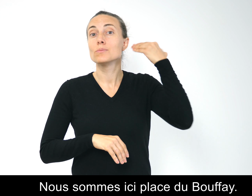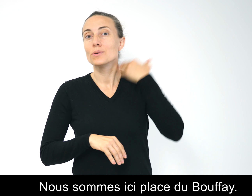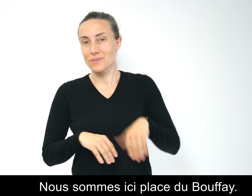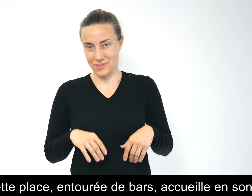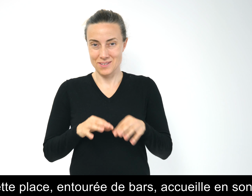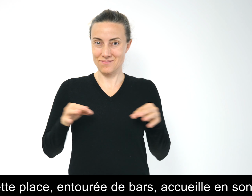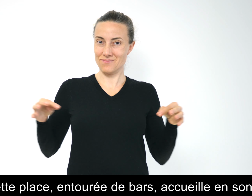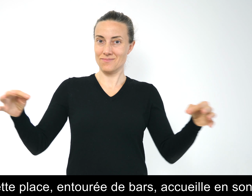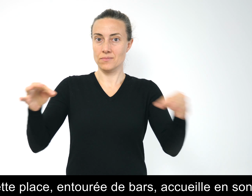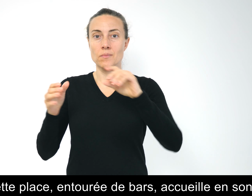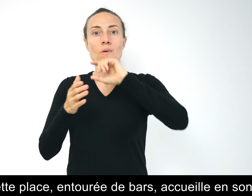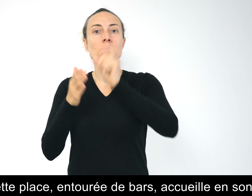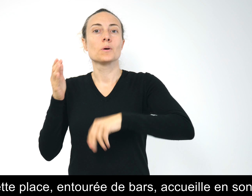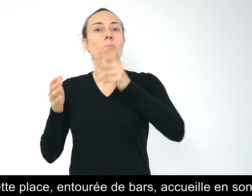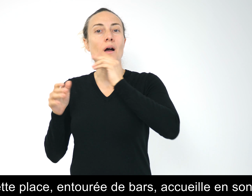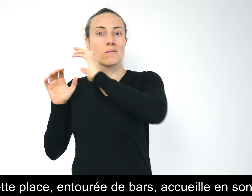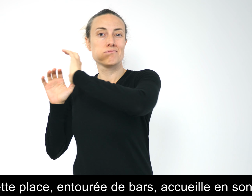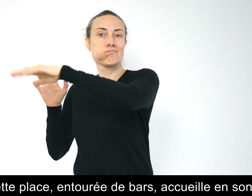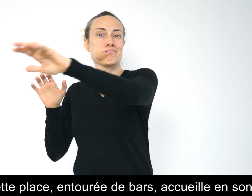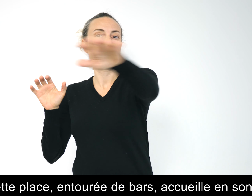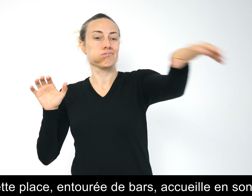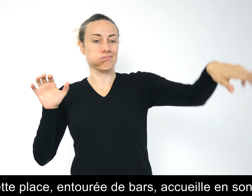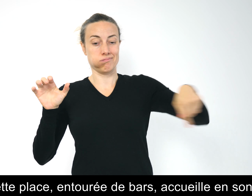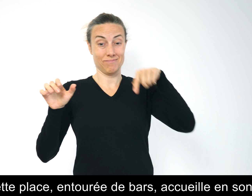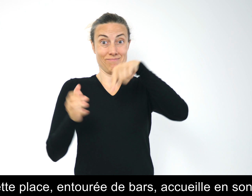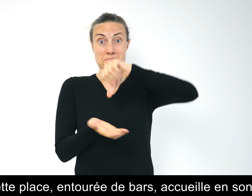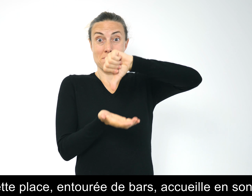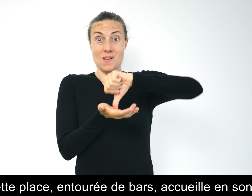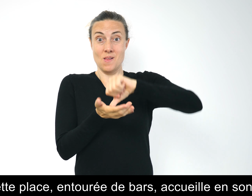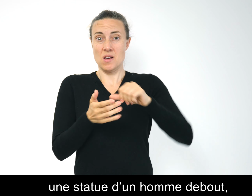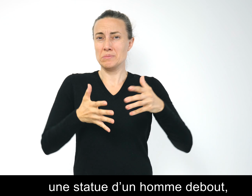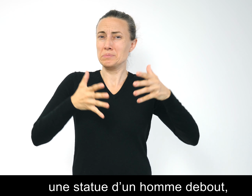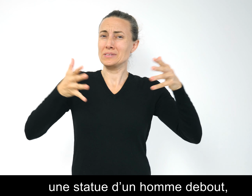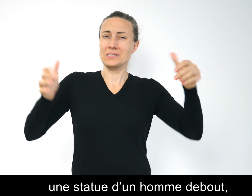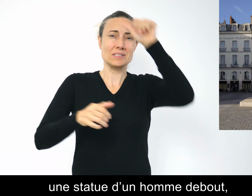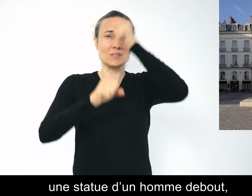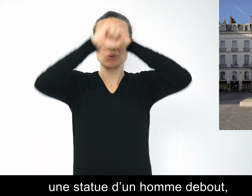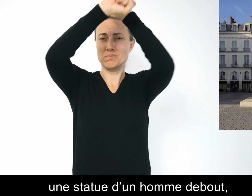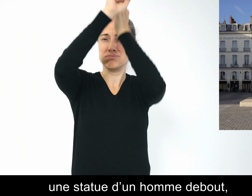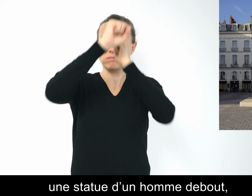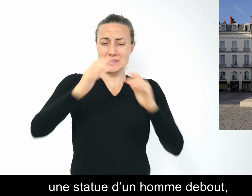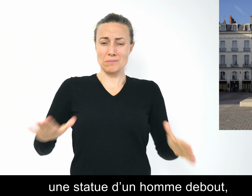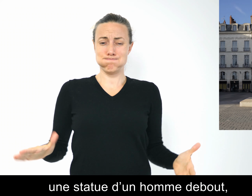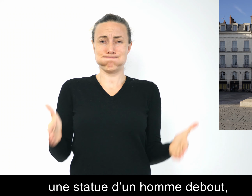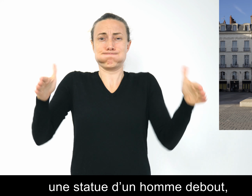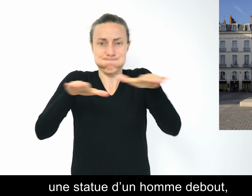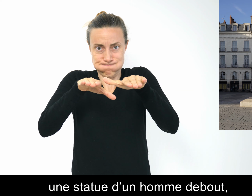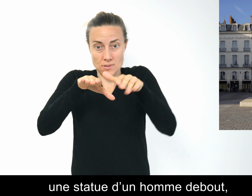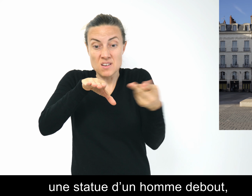nous sommes ici place du bouffay cette place entourée de bar accueille en son centre une